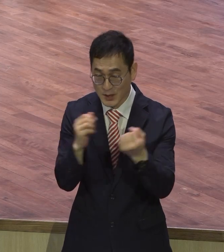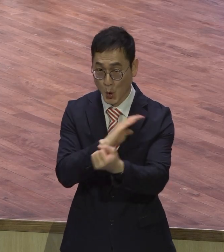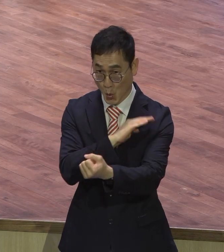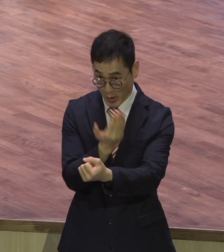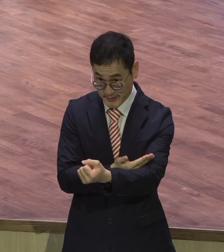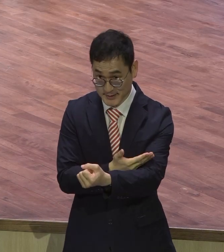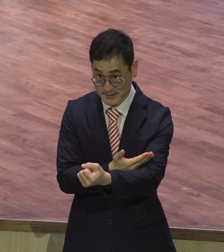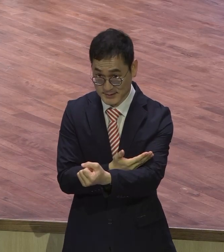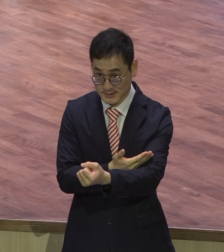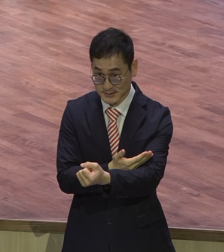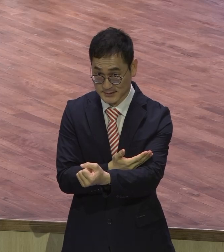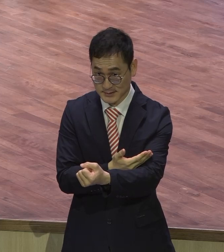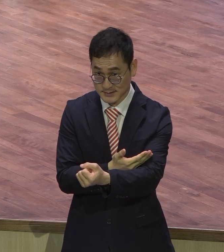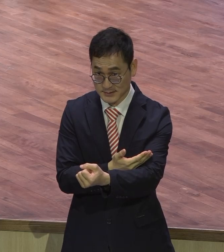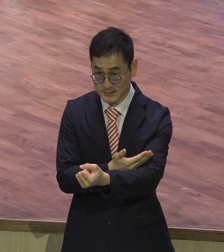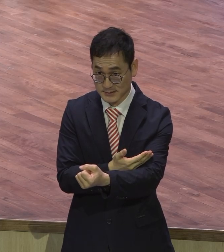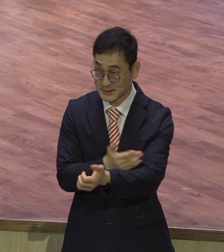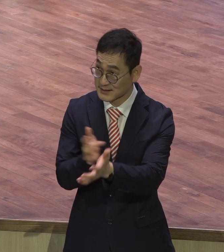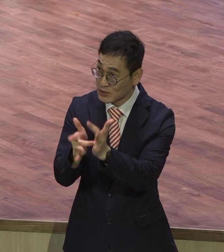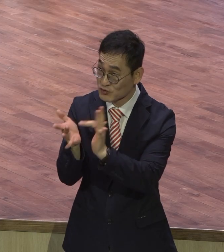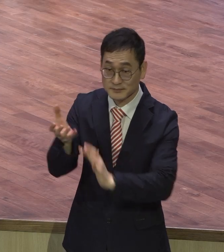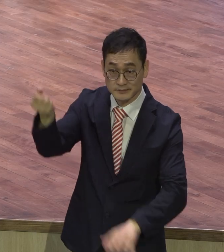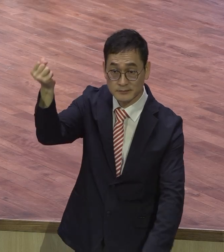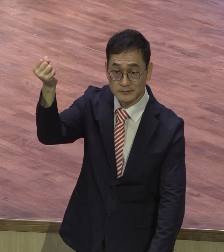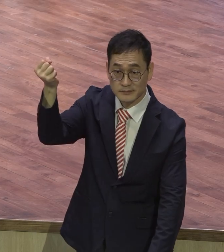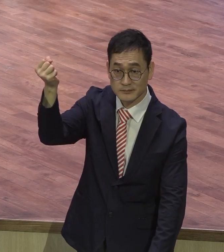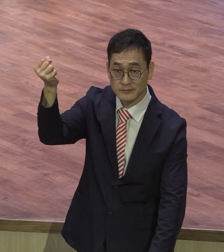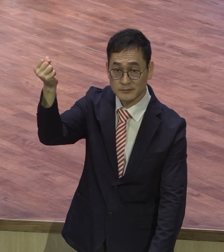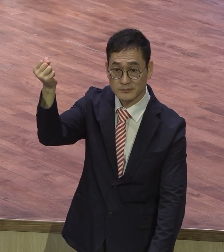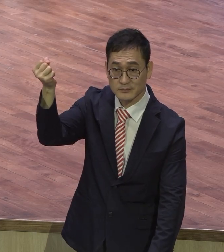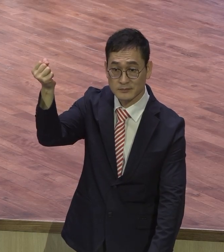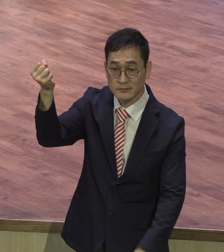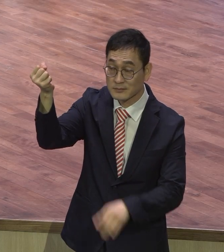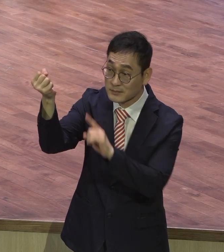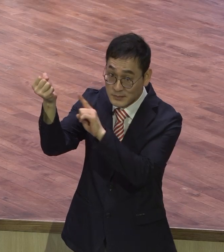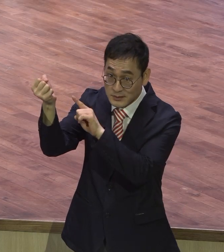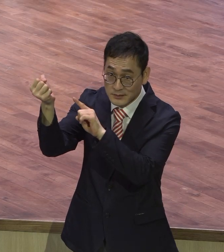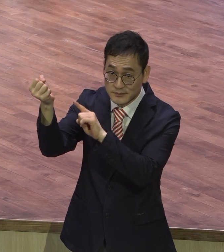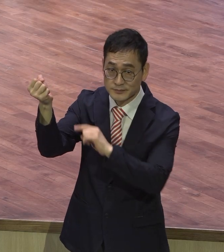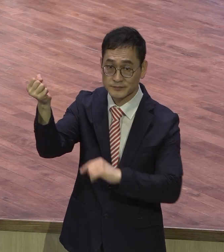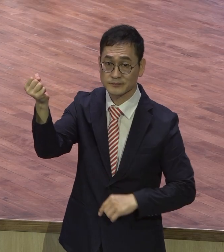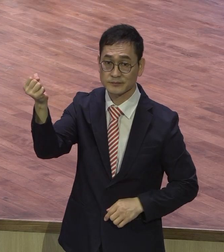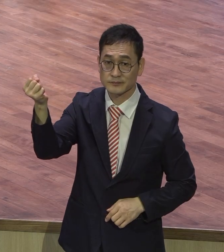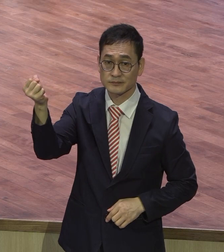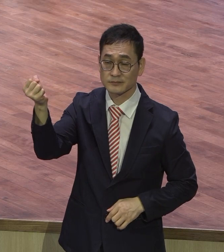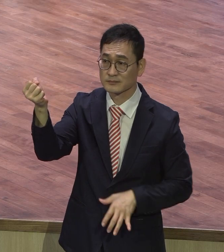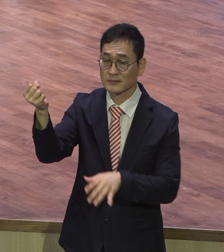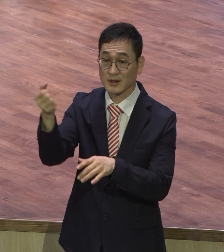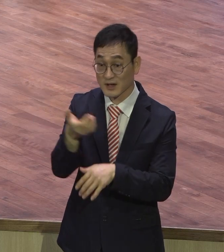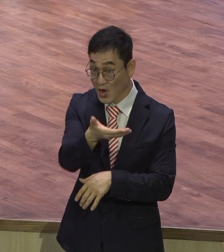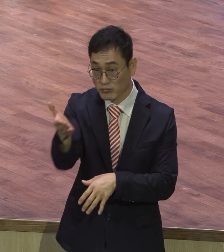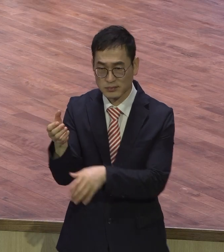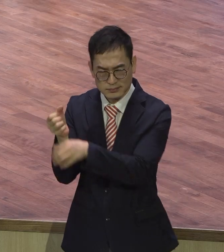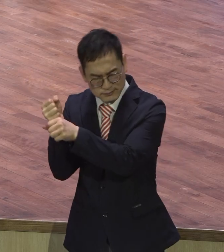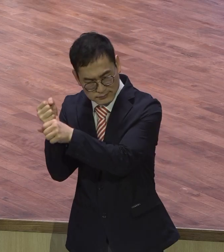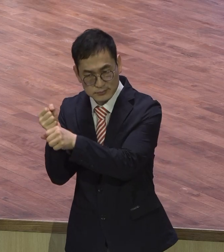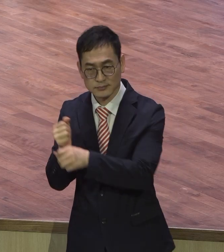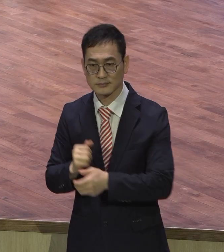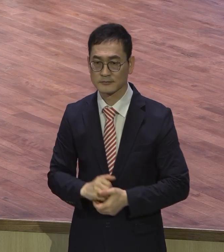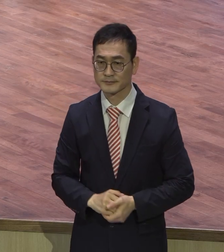가지신 분이심을 말씀드렸습니다. 이런 예수 그리스도의 유일성을 놓치지 말라라는